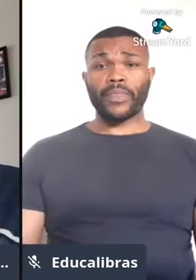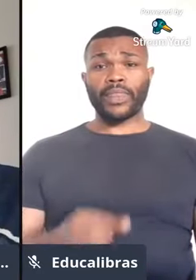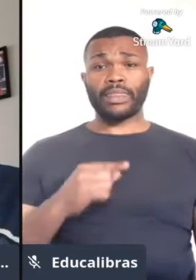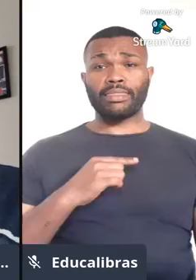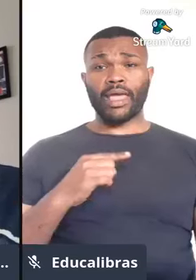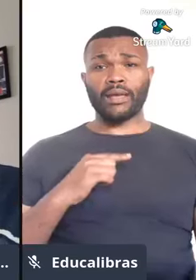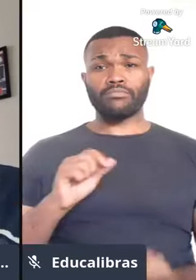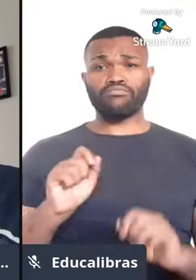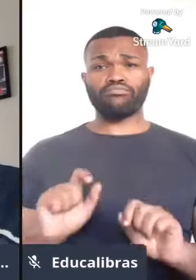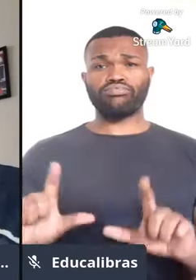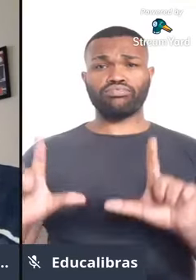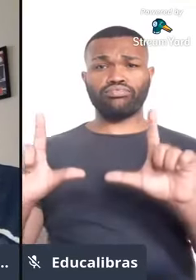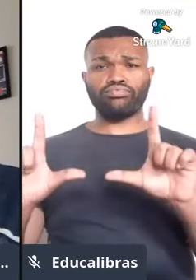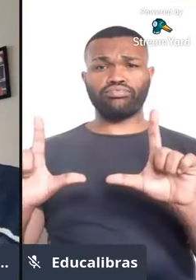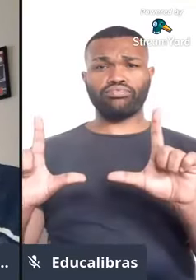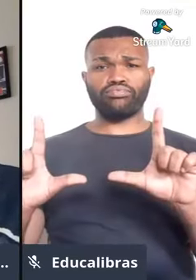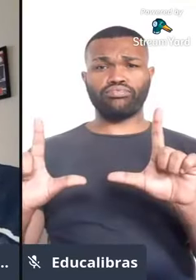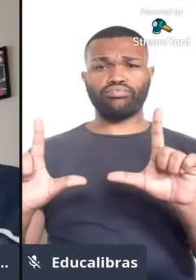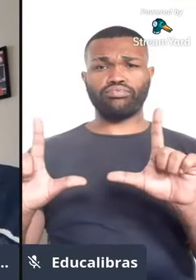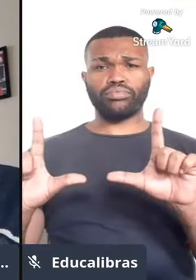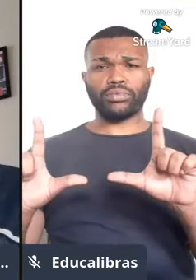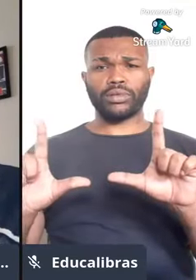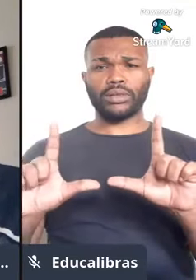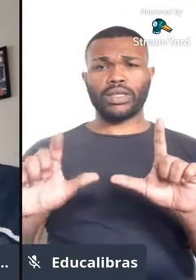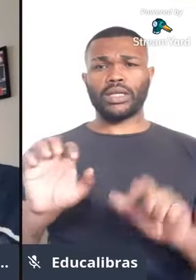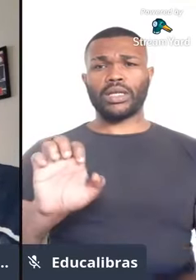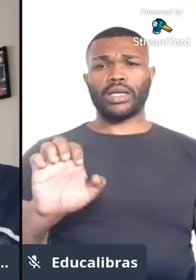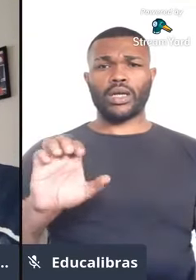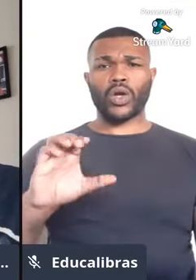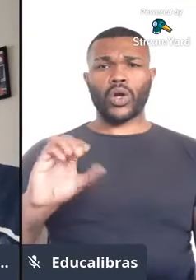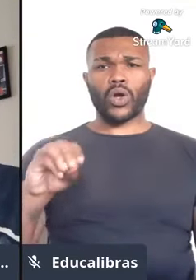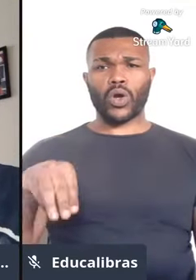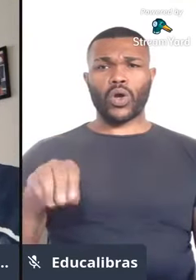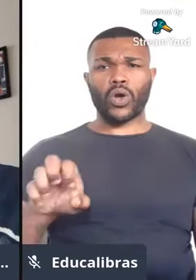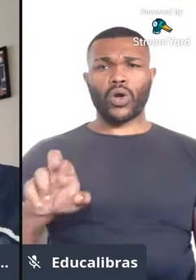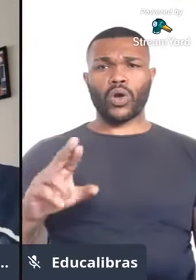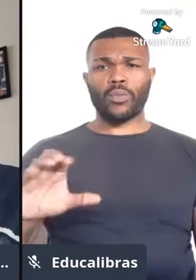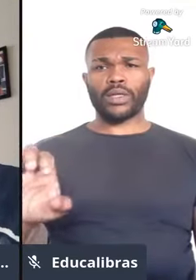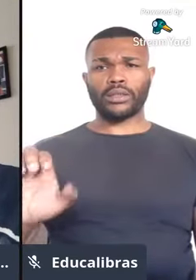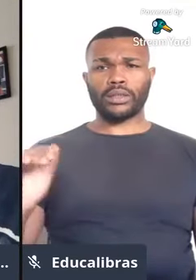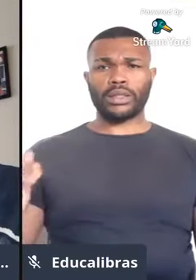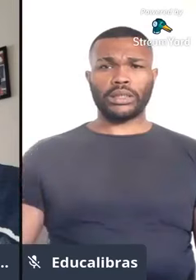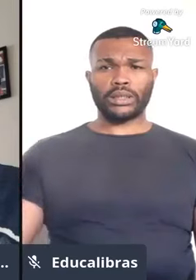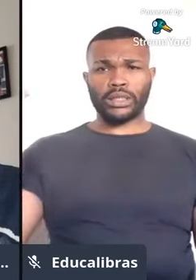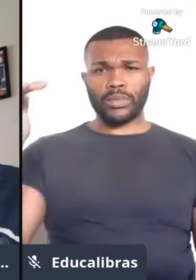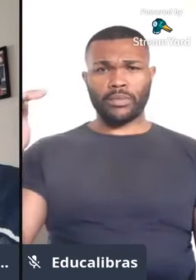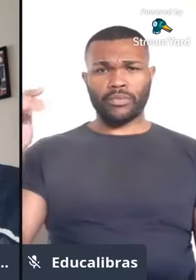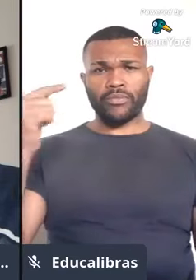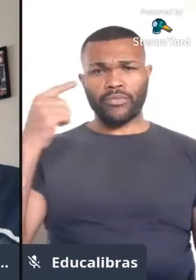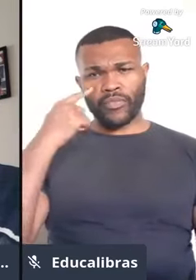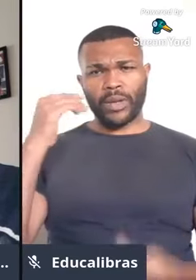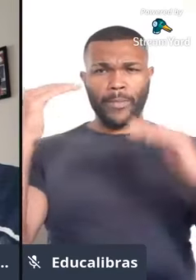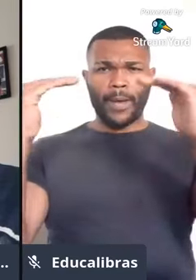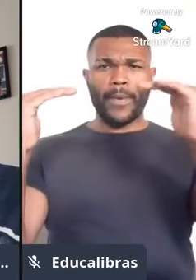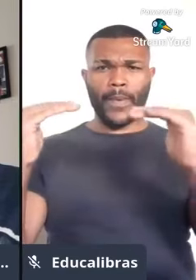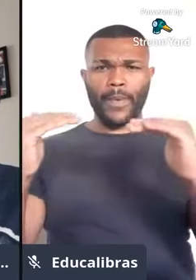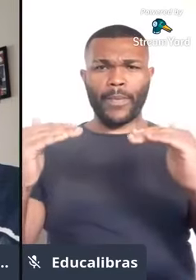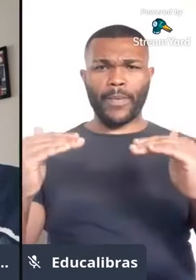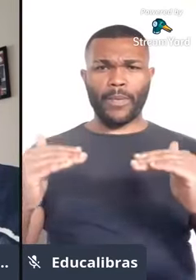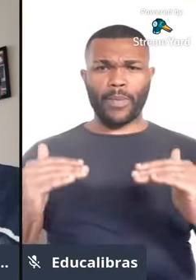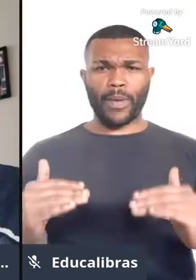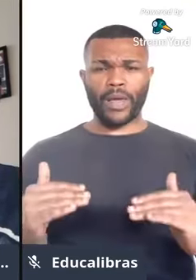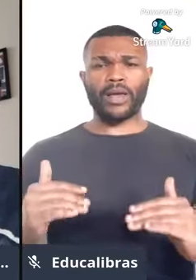uma teclinha ali, Comments. Lá em cima, depois tem Banners, deve ter, não tem Brand. Para